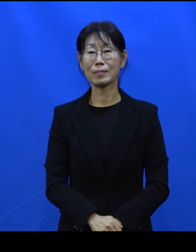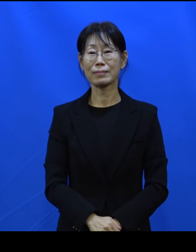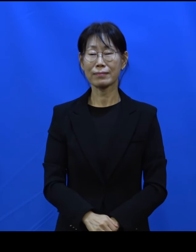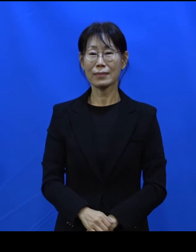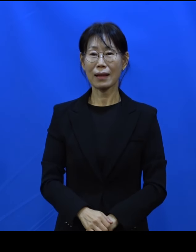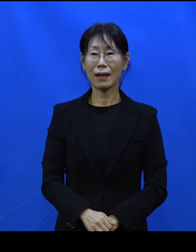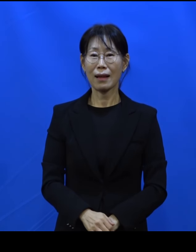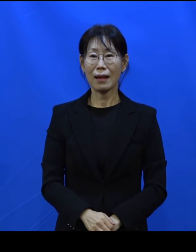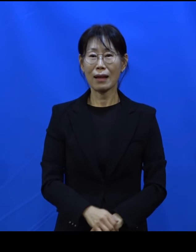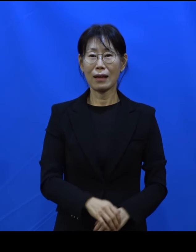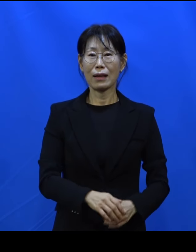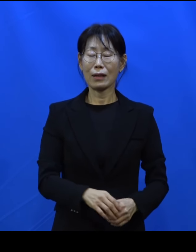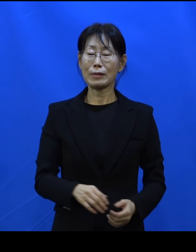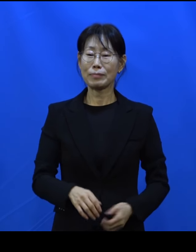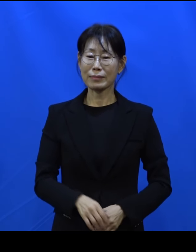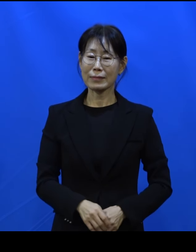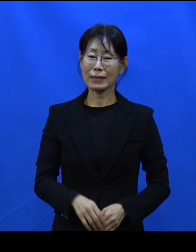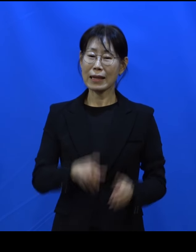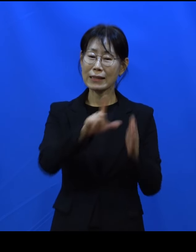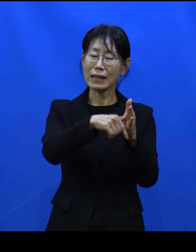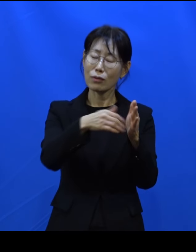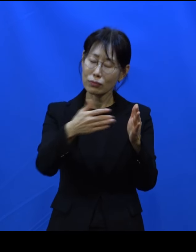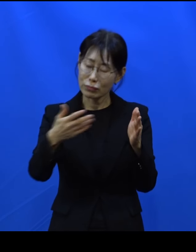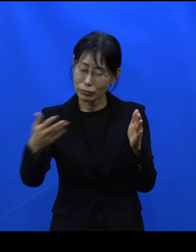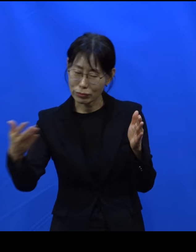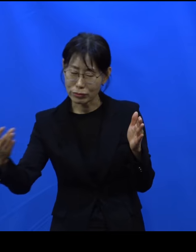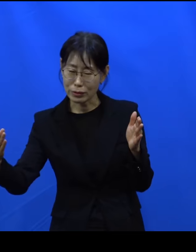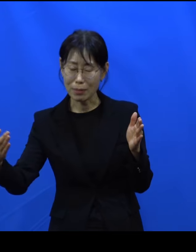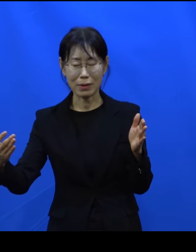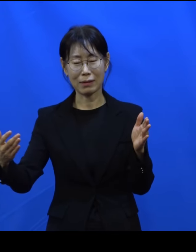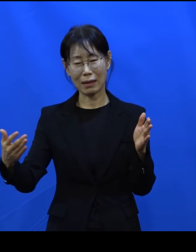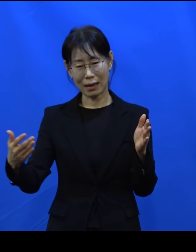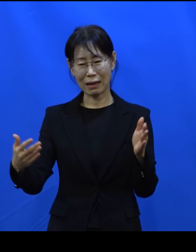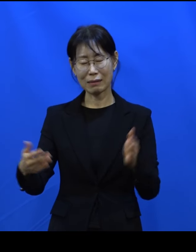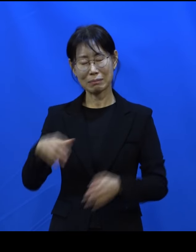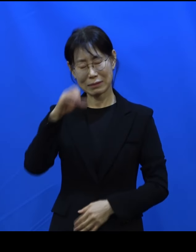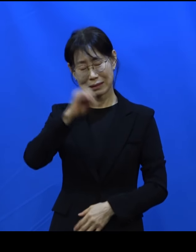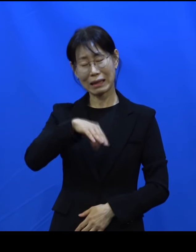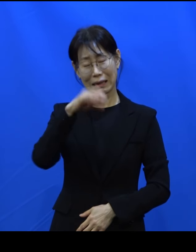죽음이 우리를 갈라놓을 때까지가 아니죠. 별일이 없는 한 같이 살죠, 뭐 이러죠.